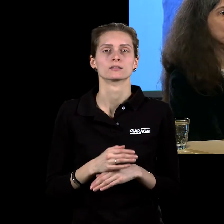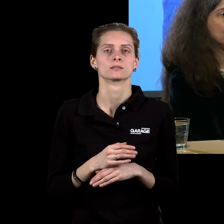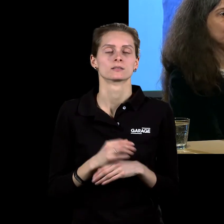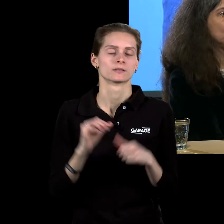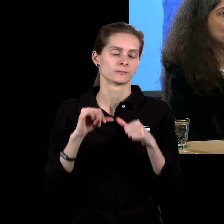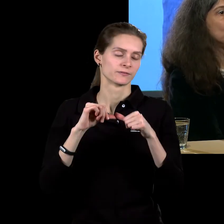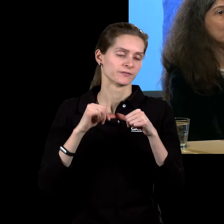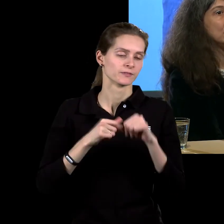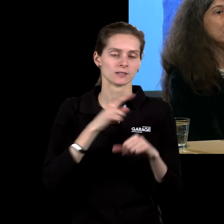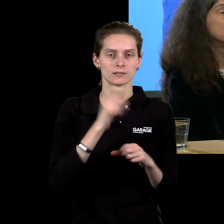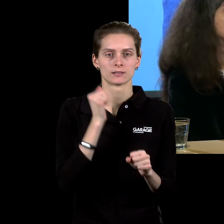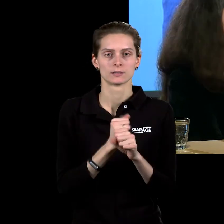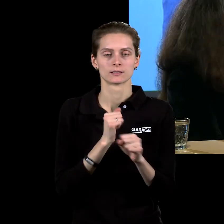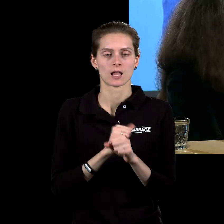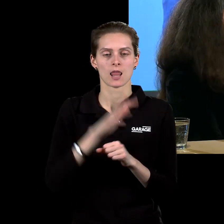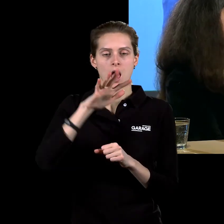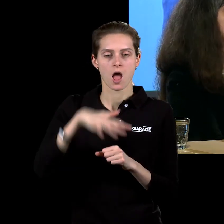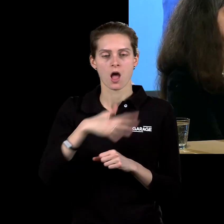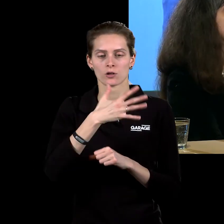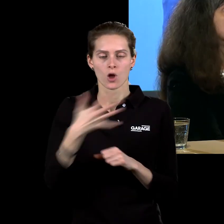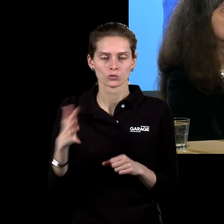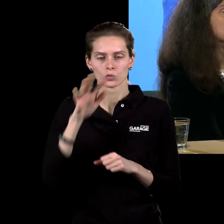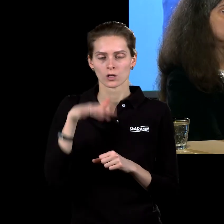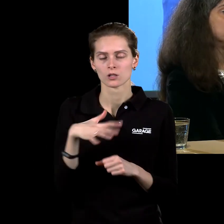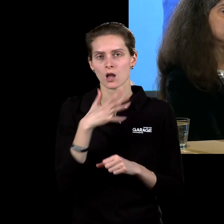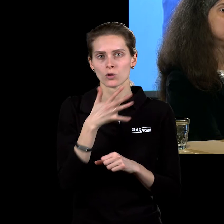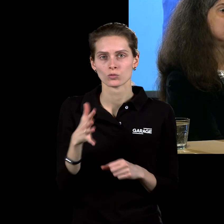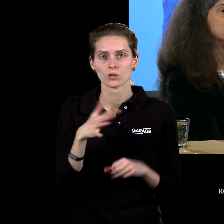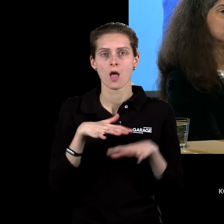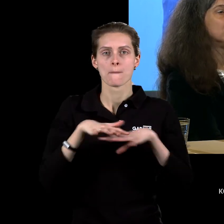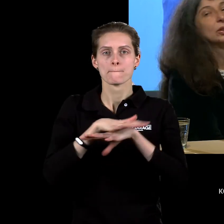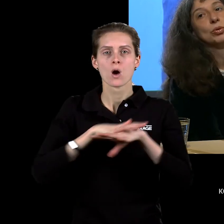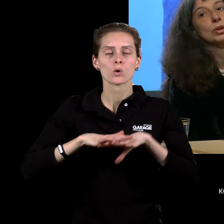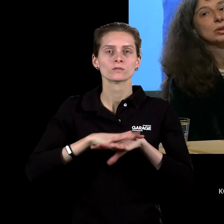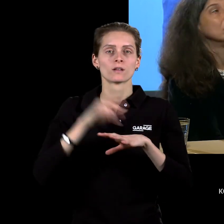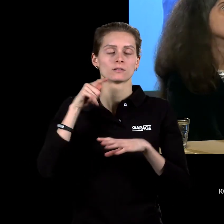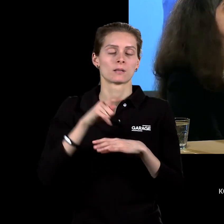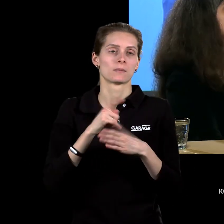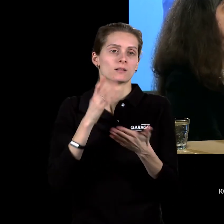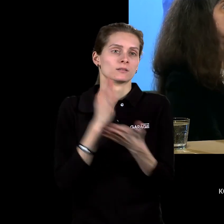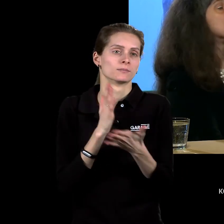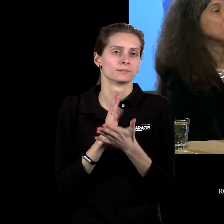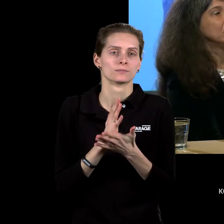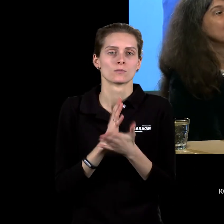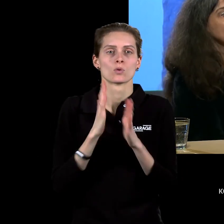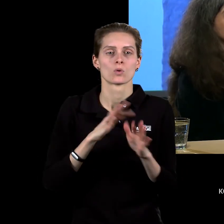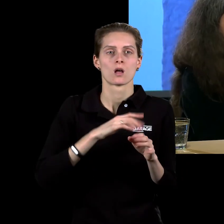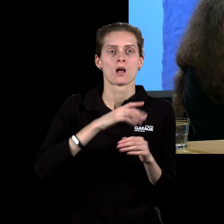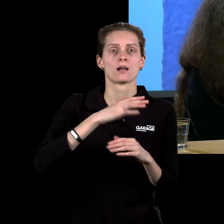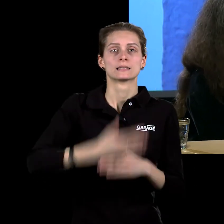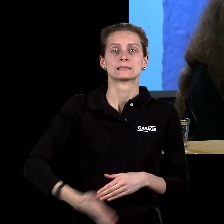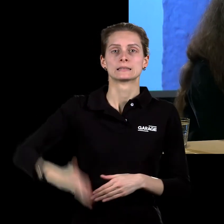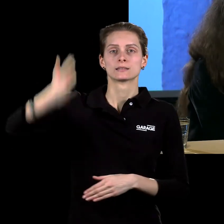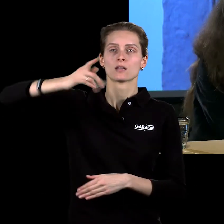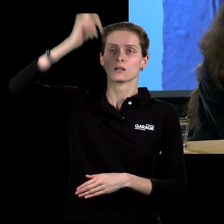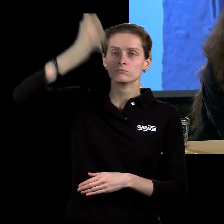постоянные решетчатые структуры и пространство, произведения, которые состоят только из расчерченных стен.